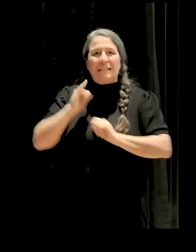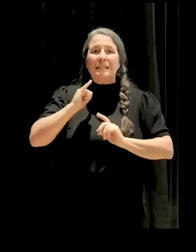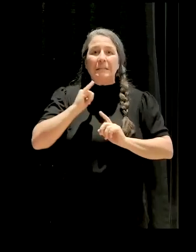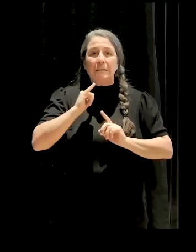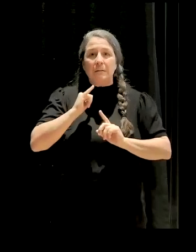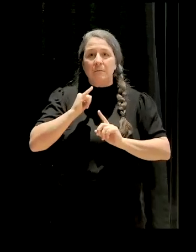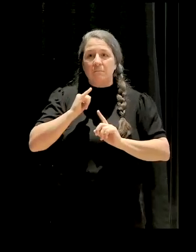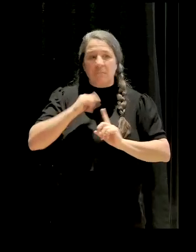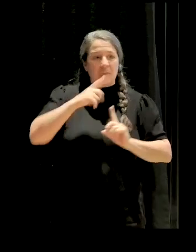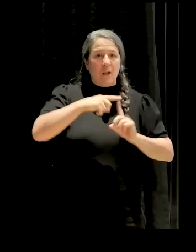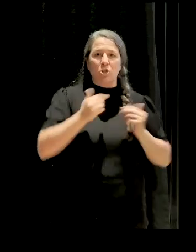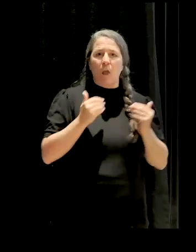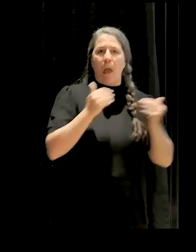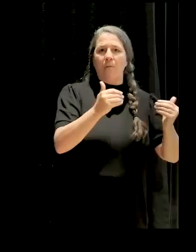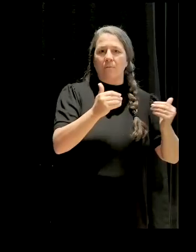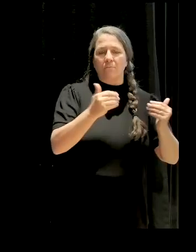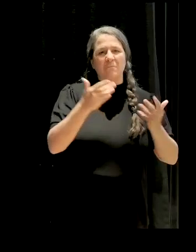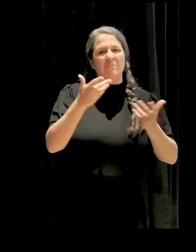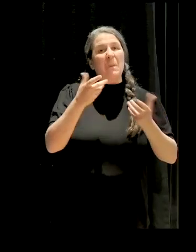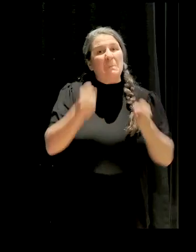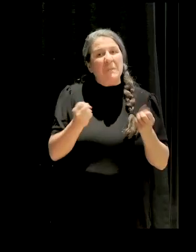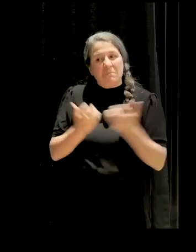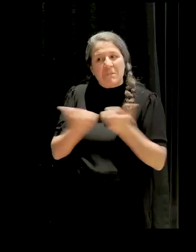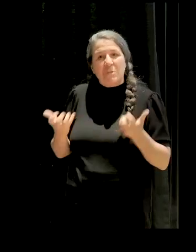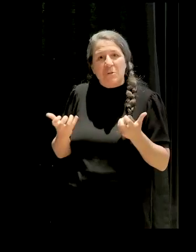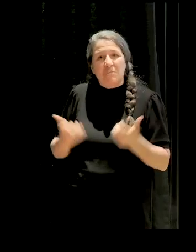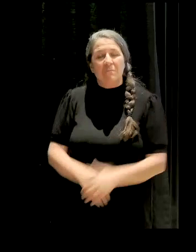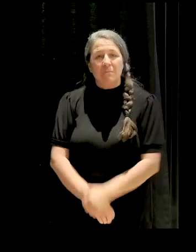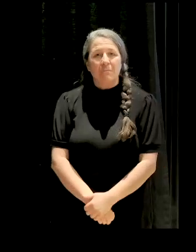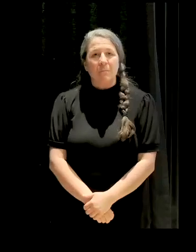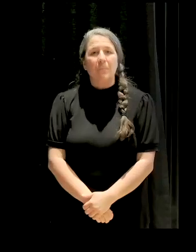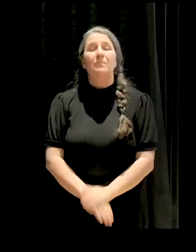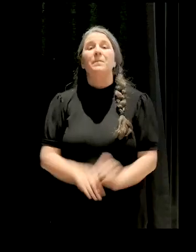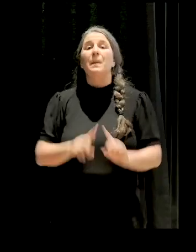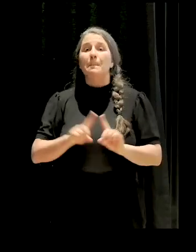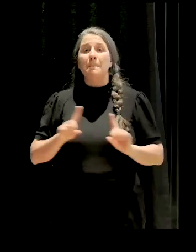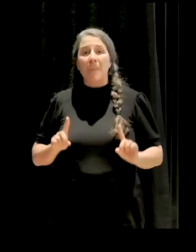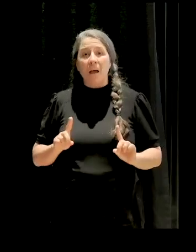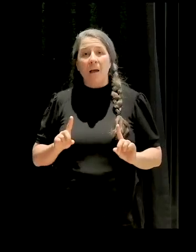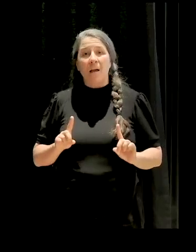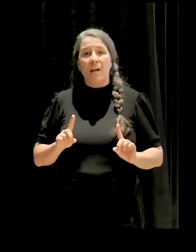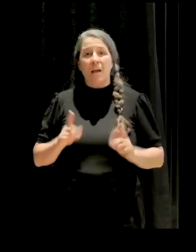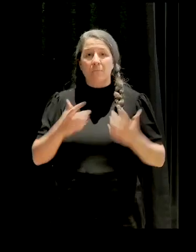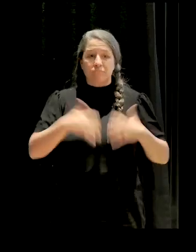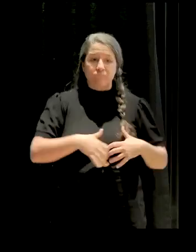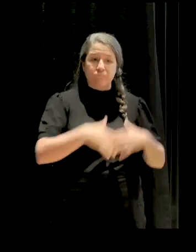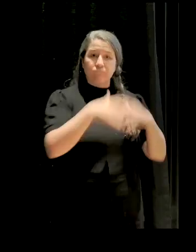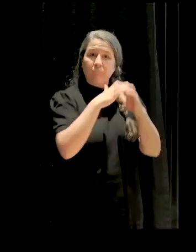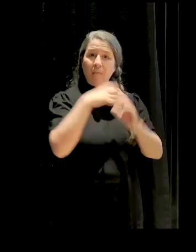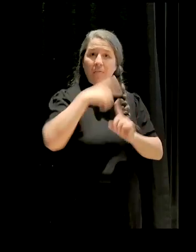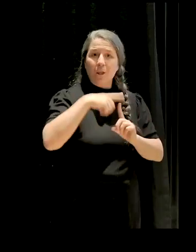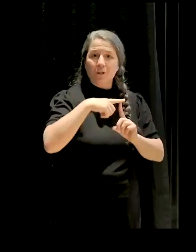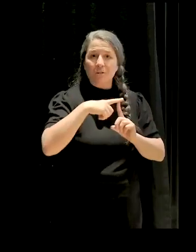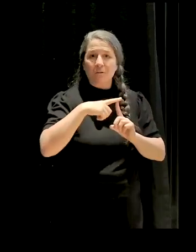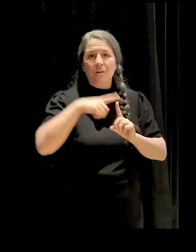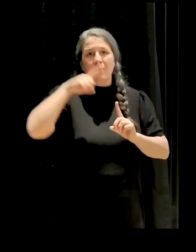non adaptée qui va être rejetée par les utilisateurs cibles. Par contre, pour participer à la conception d'une technologie, ça prend un